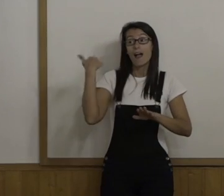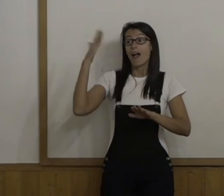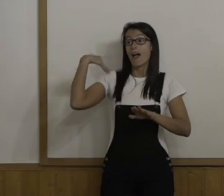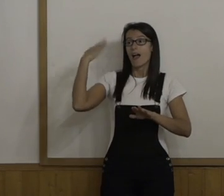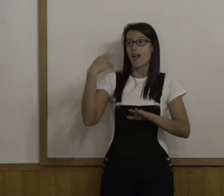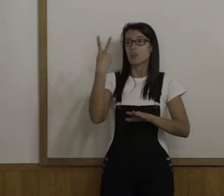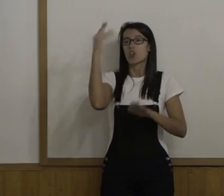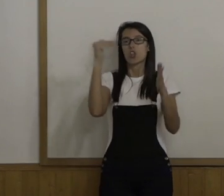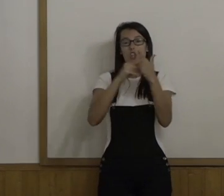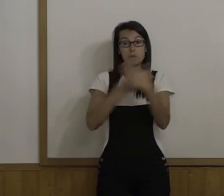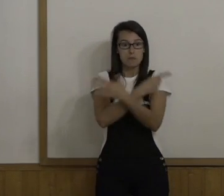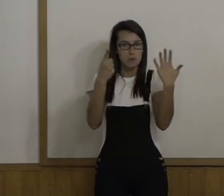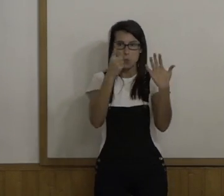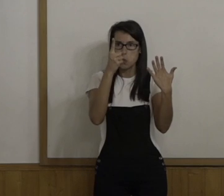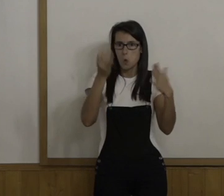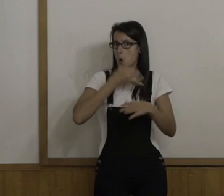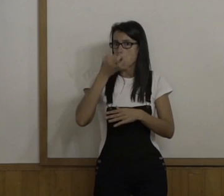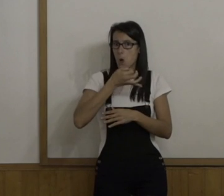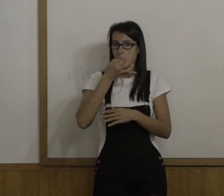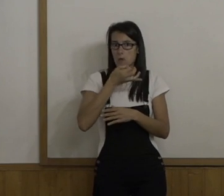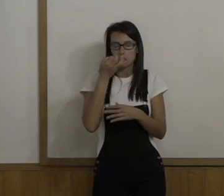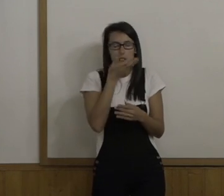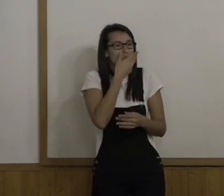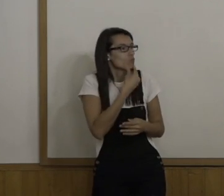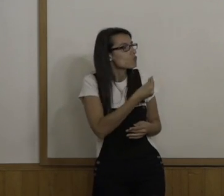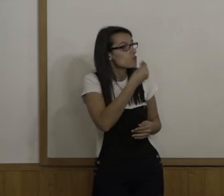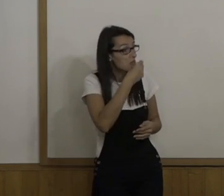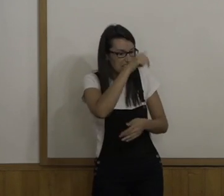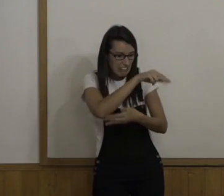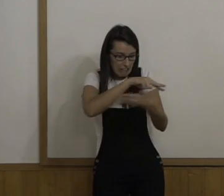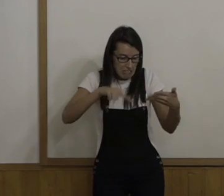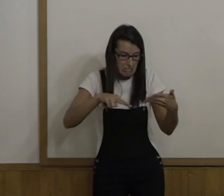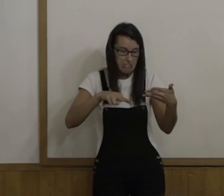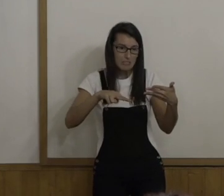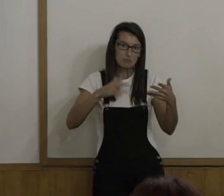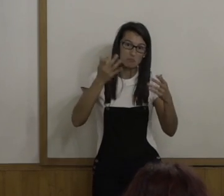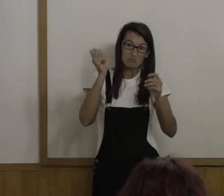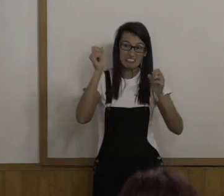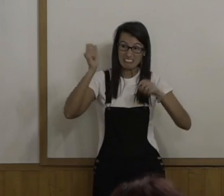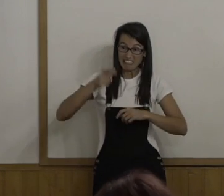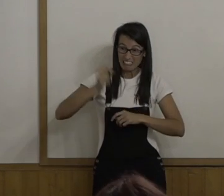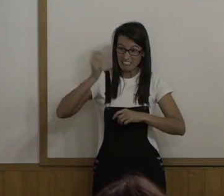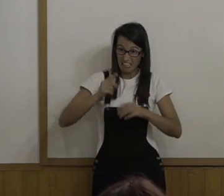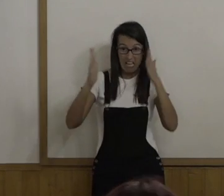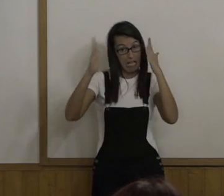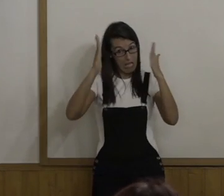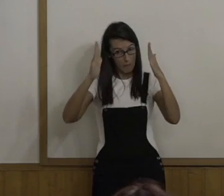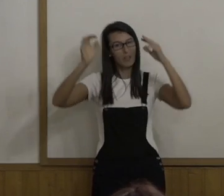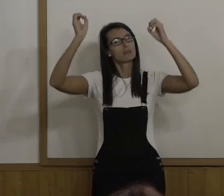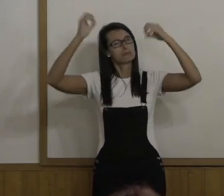una tarde muy bonita como esta. Normalmente Galicia ya suele tener algo de agua en este tiempo, la verdad es que sois